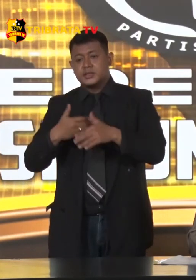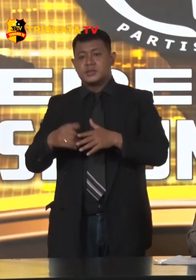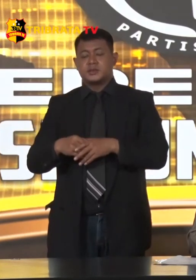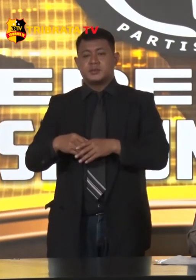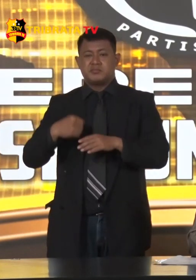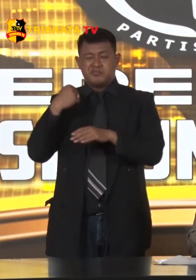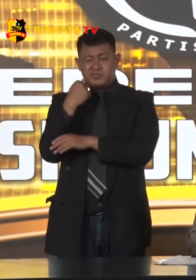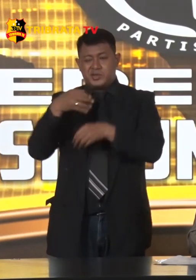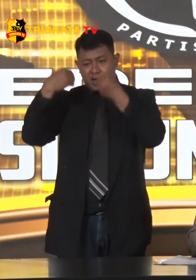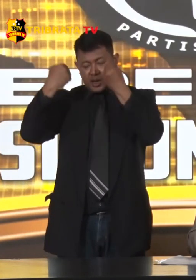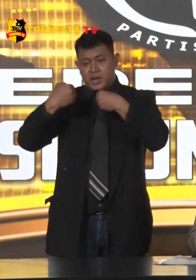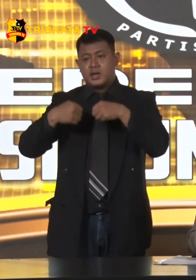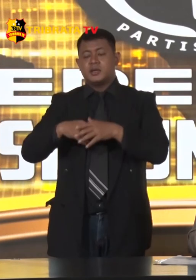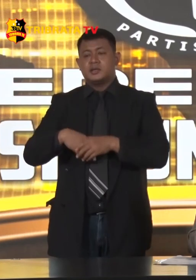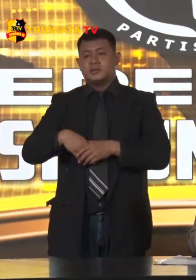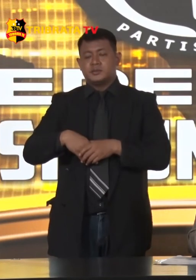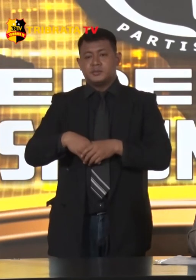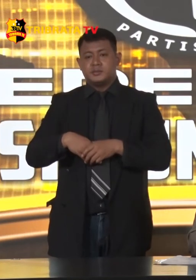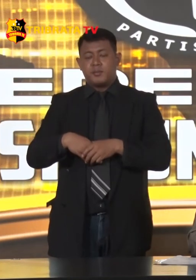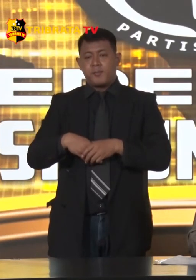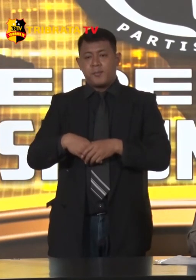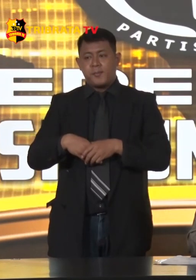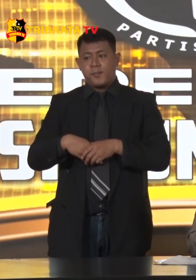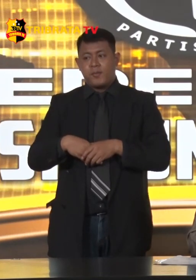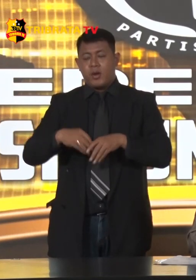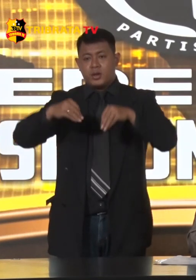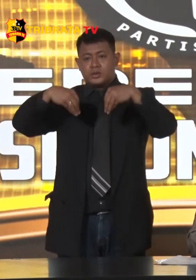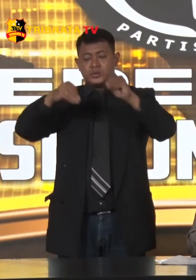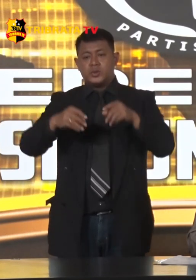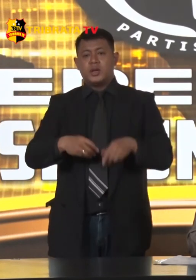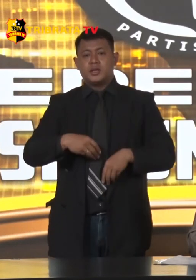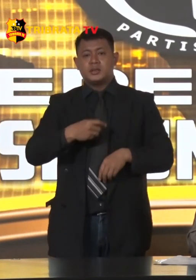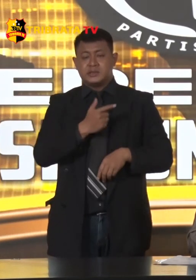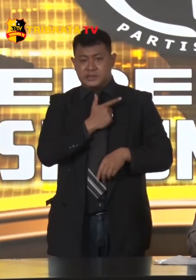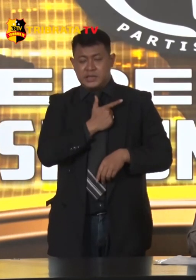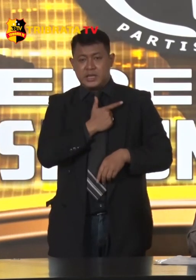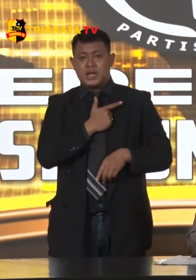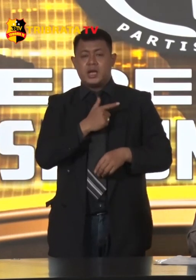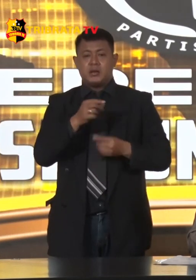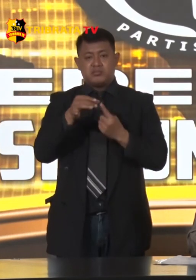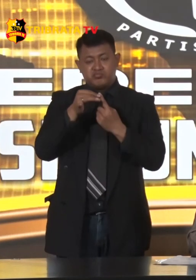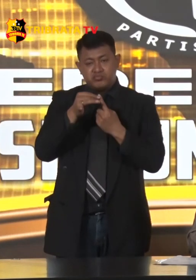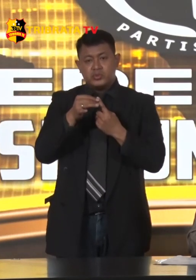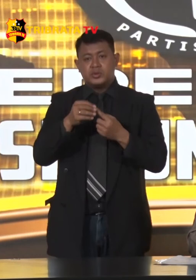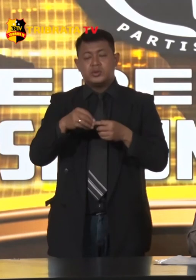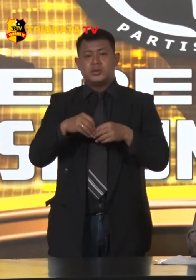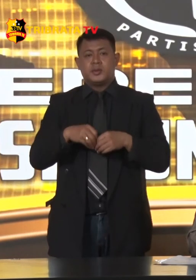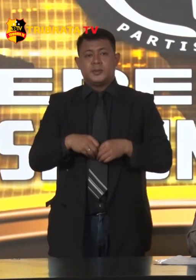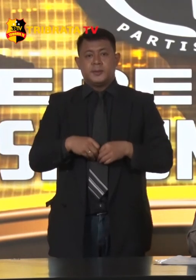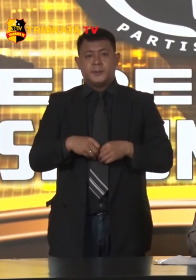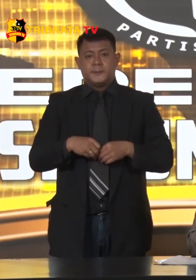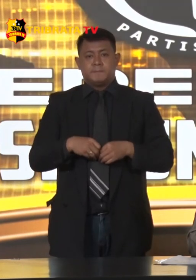dipidanakan akan seperti itu. Kemudian yang terakhir, masalah persenjataan, jual amunisi dan senjata di